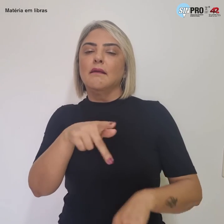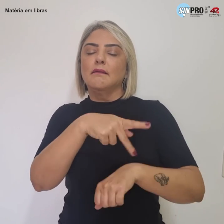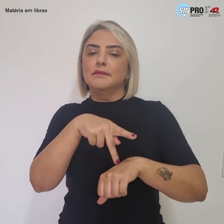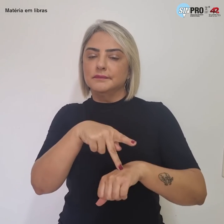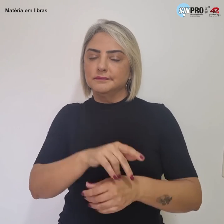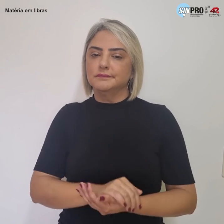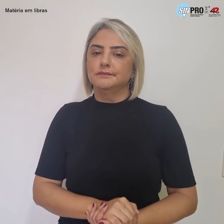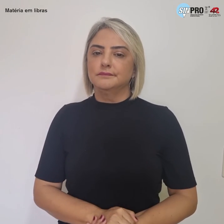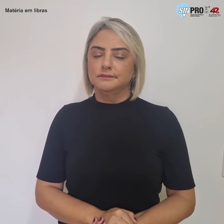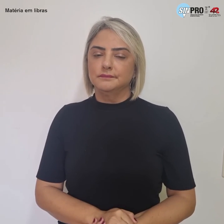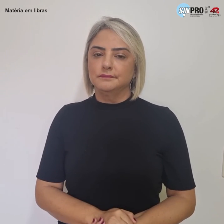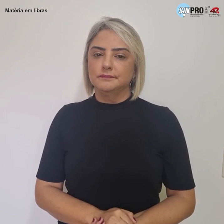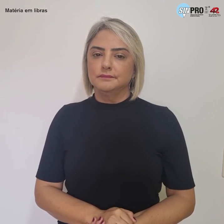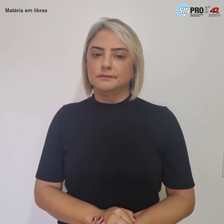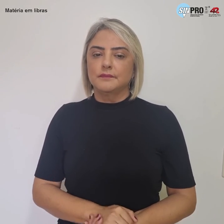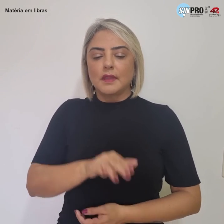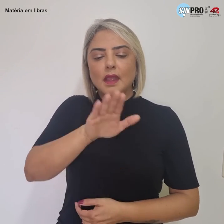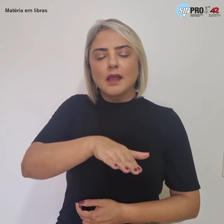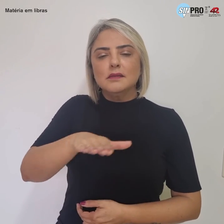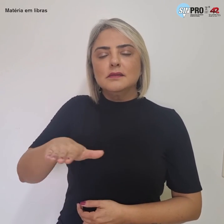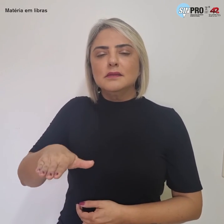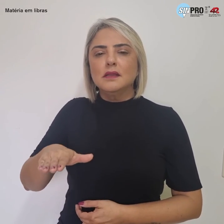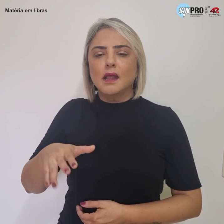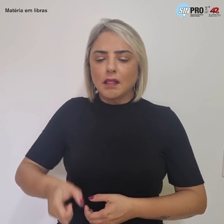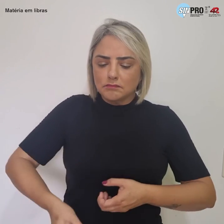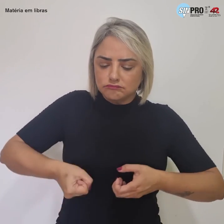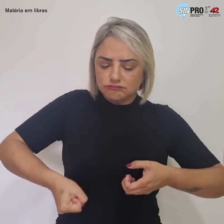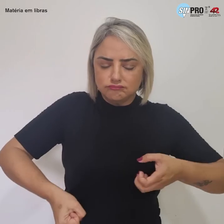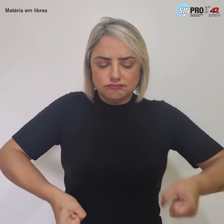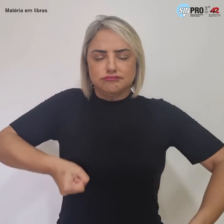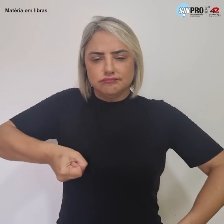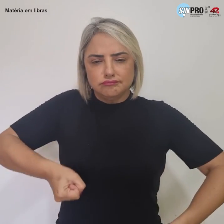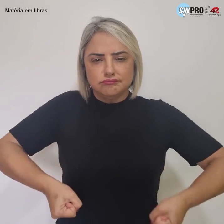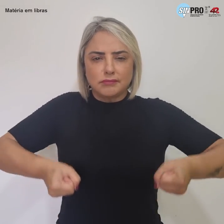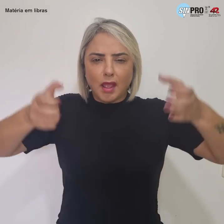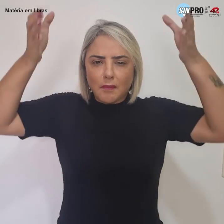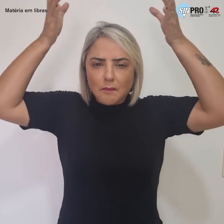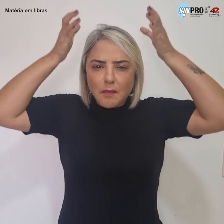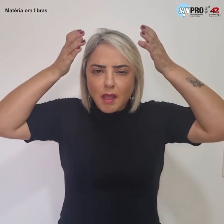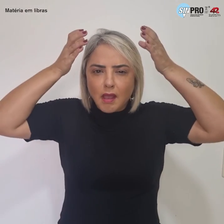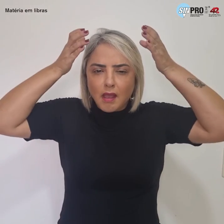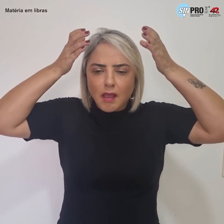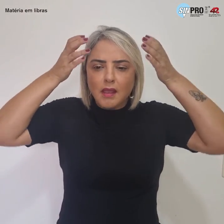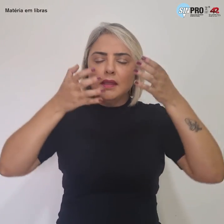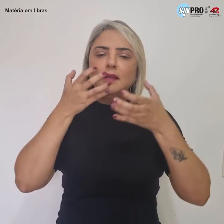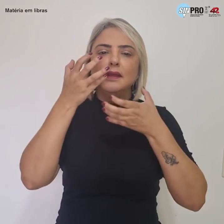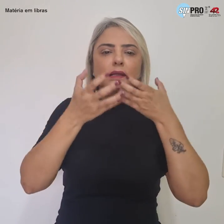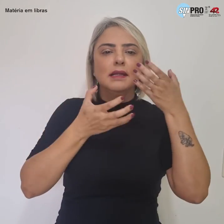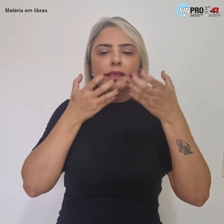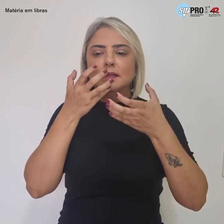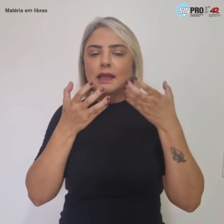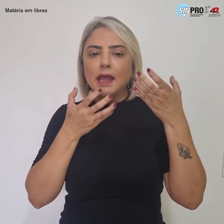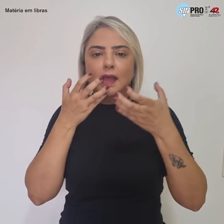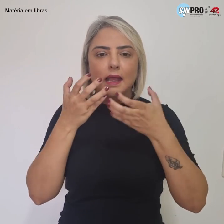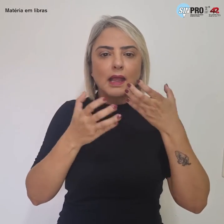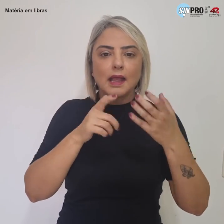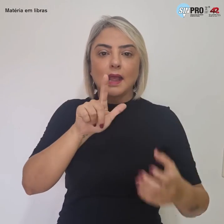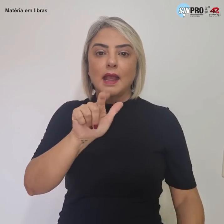Brasil. As crianças carregaram os baldes na cabeça e cantaram a música Lata d'Água,